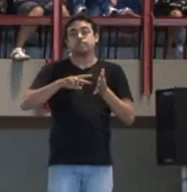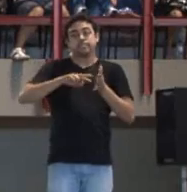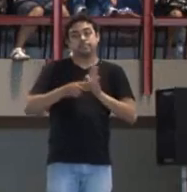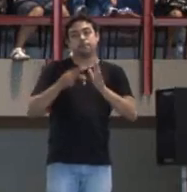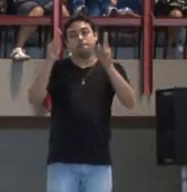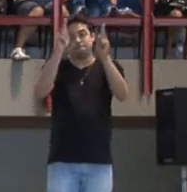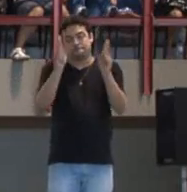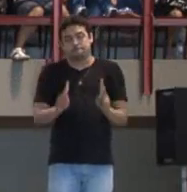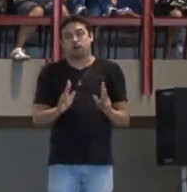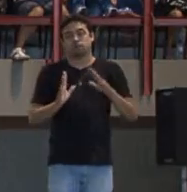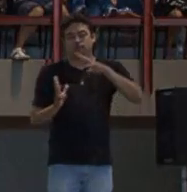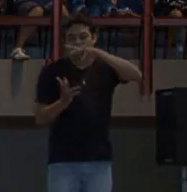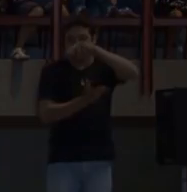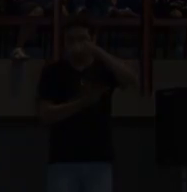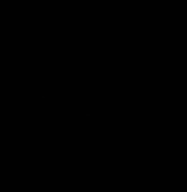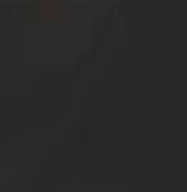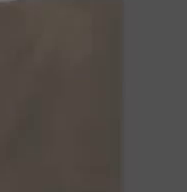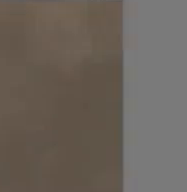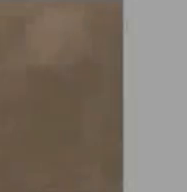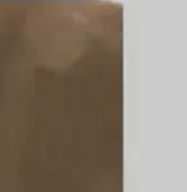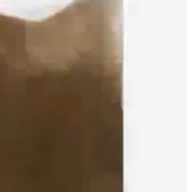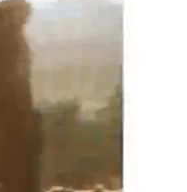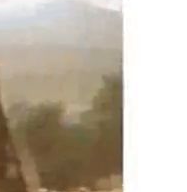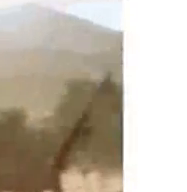paz mundial iria acontecer